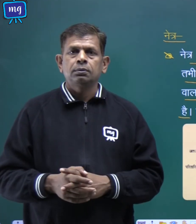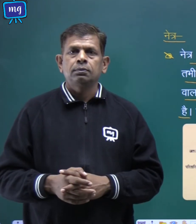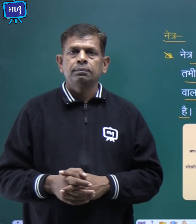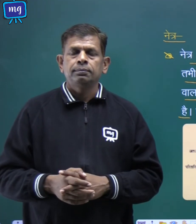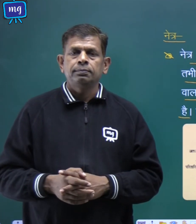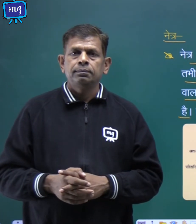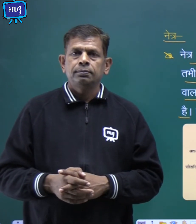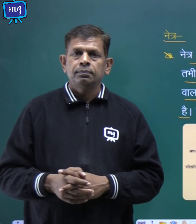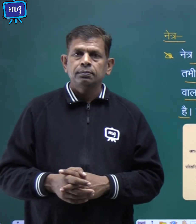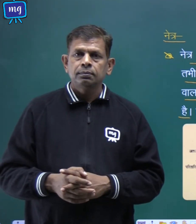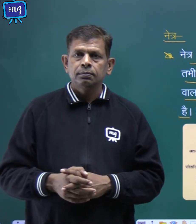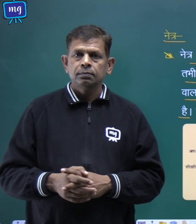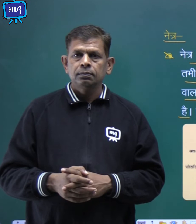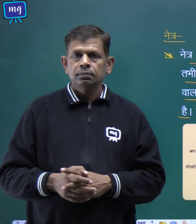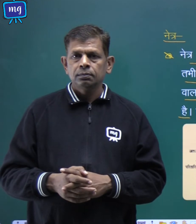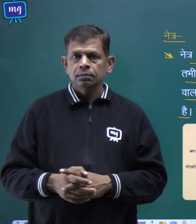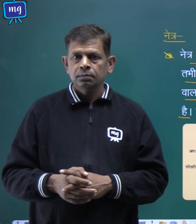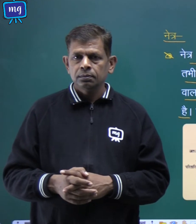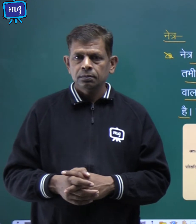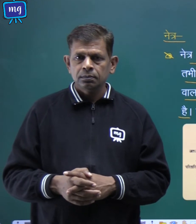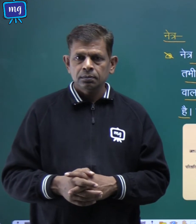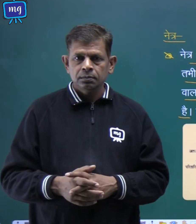देख पाते हैं।